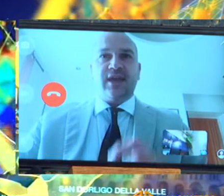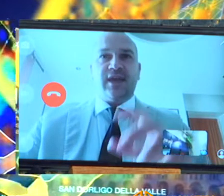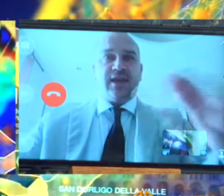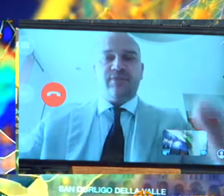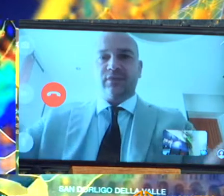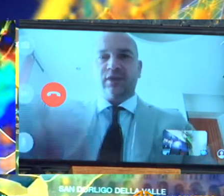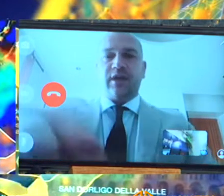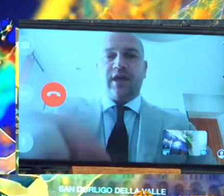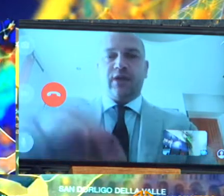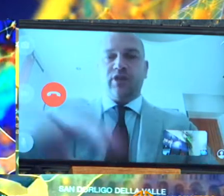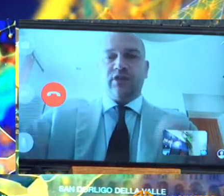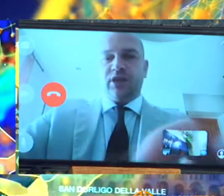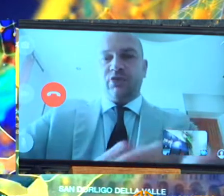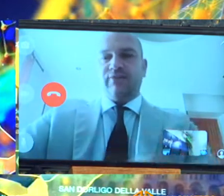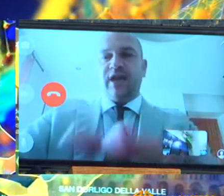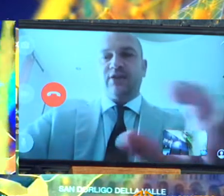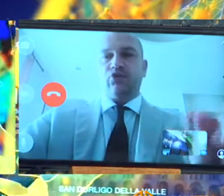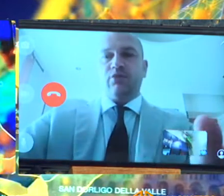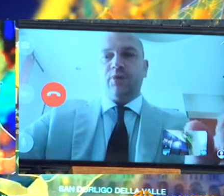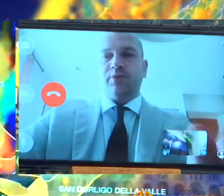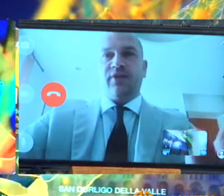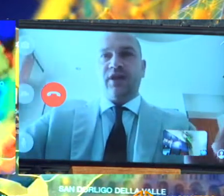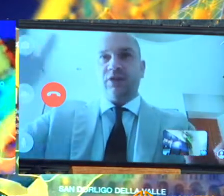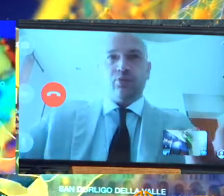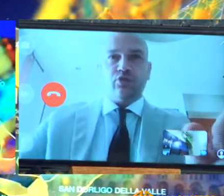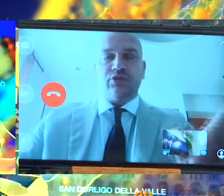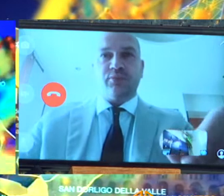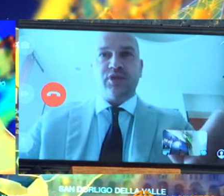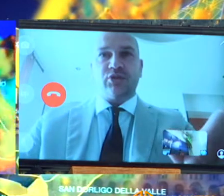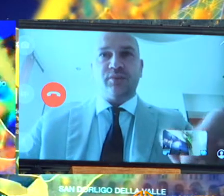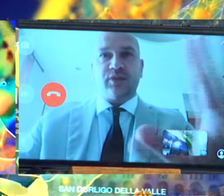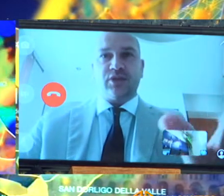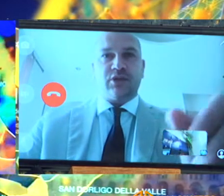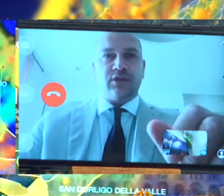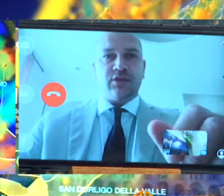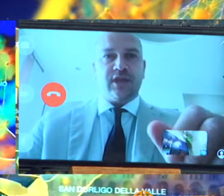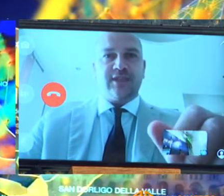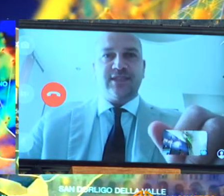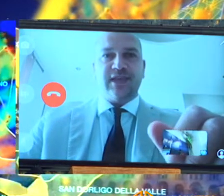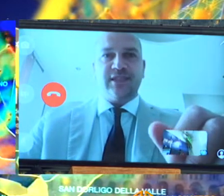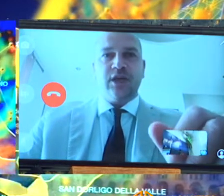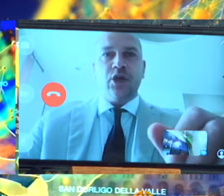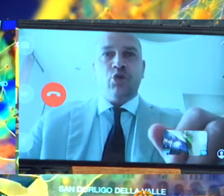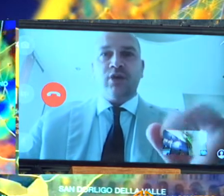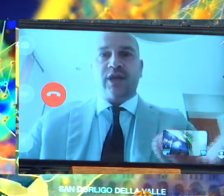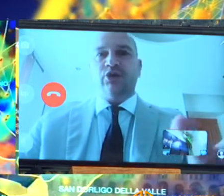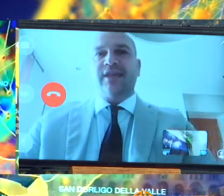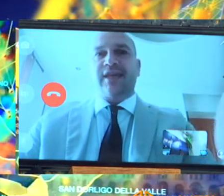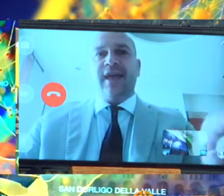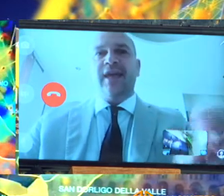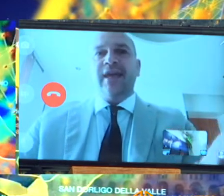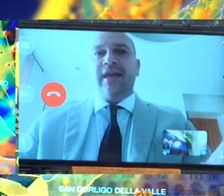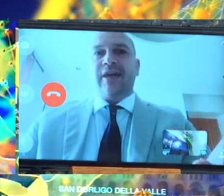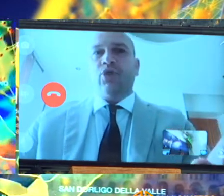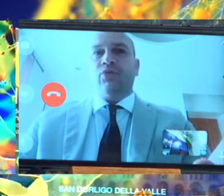Sì. e quindi ho avviato sul mio profilo, che appunto dopo è stato ripreso la questione dalle testate, una